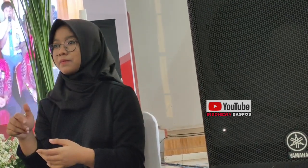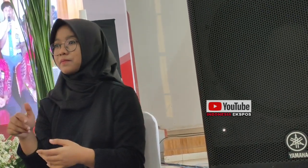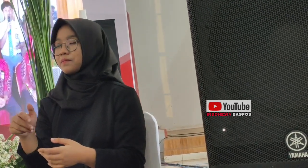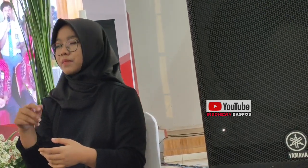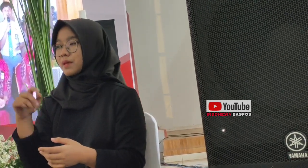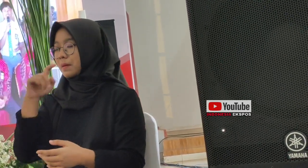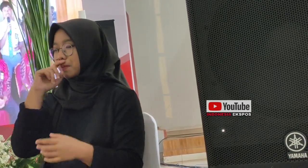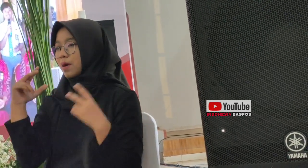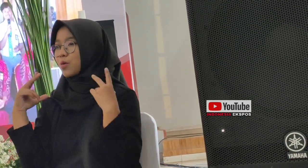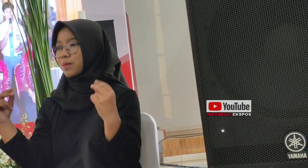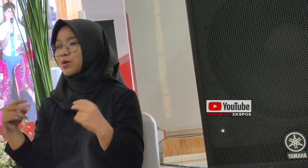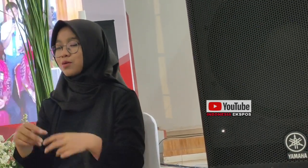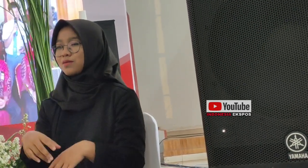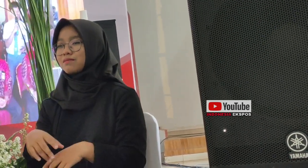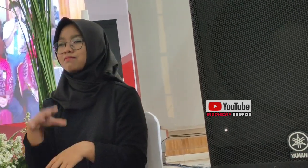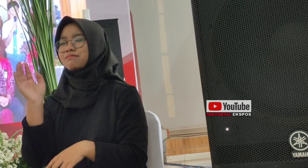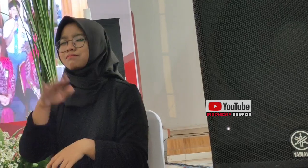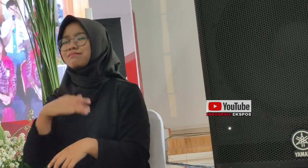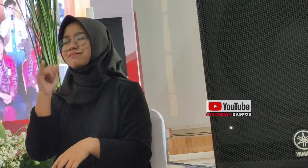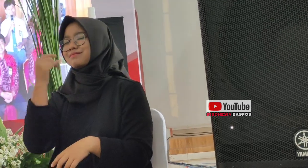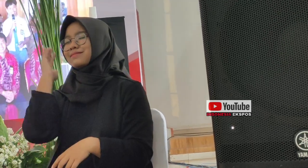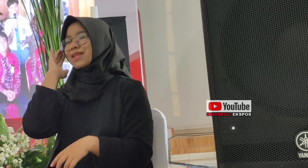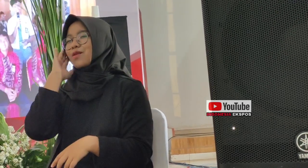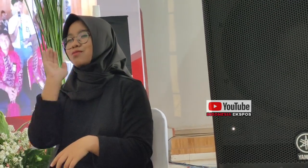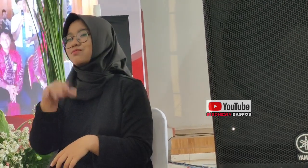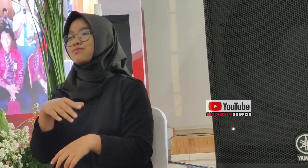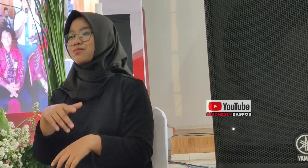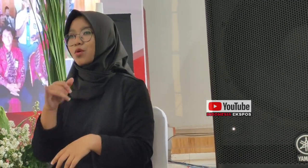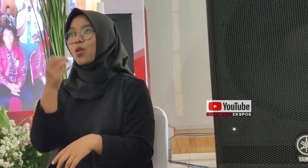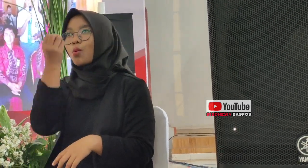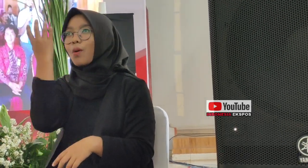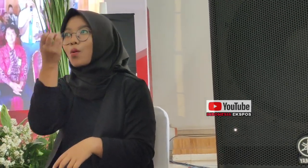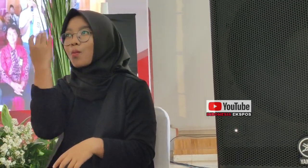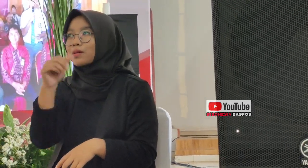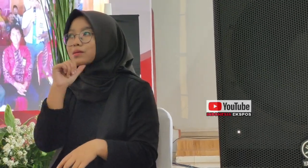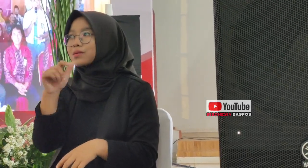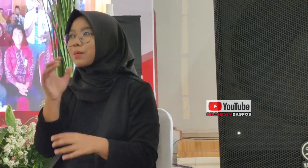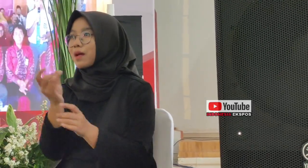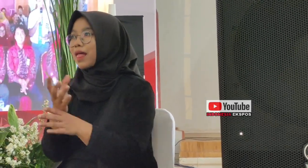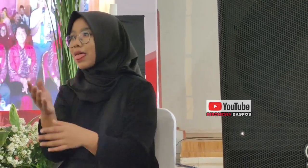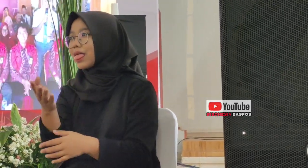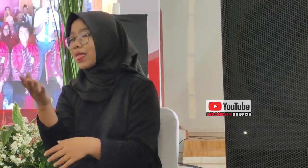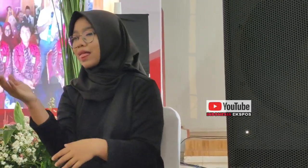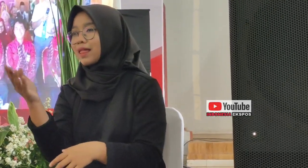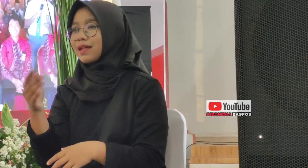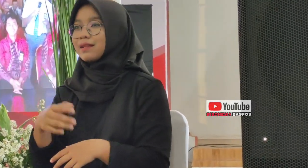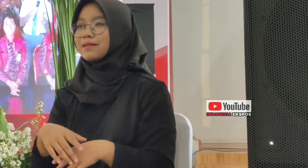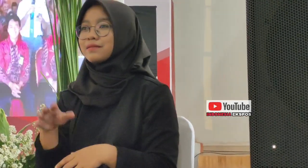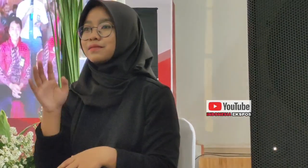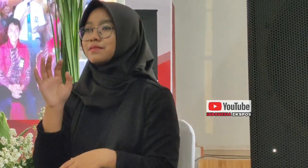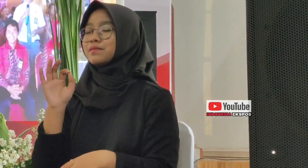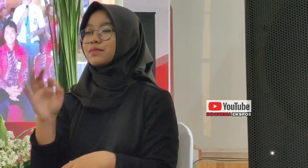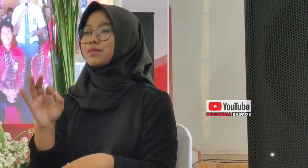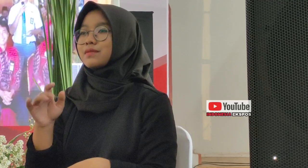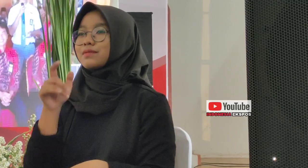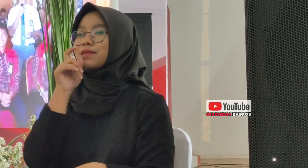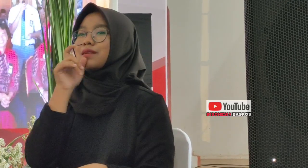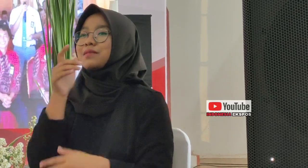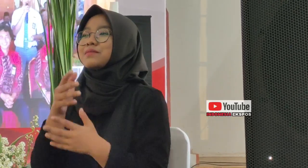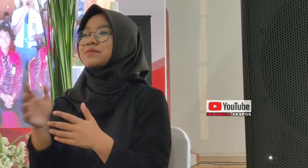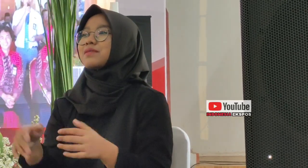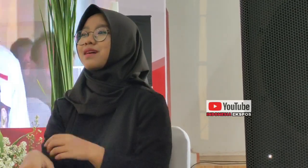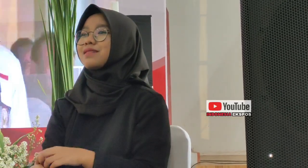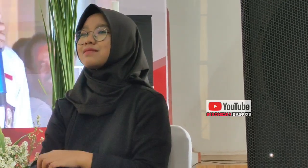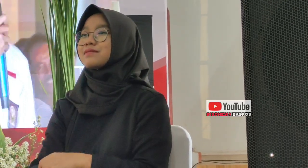Pak Gubernur. Ah, mulane kuwi ngono do lali ya. Nggih. Guyu kabeh nang